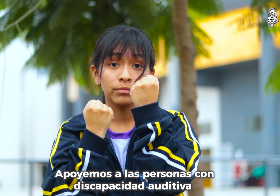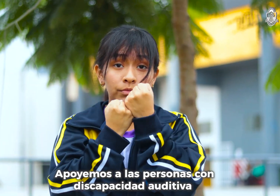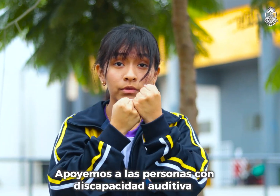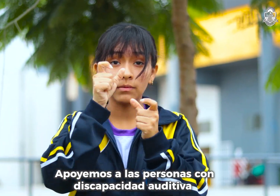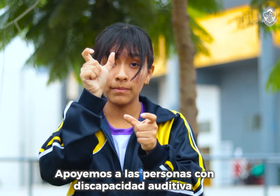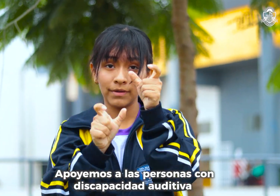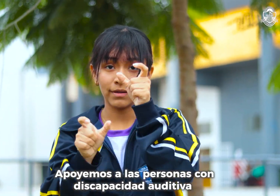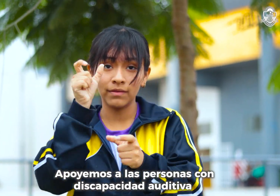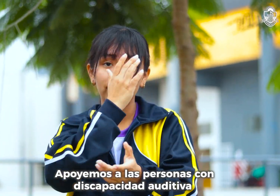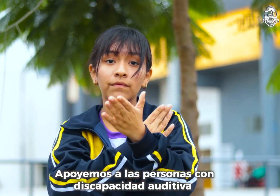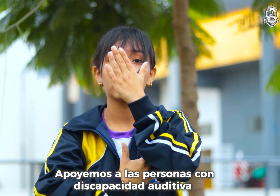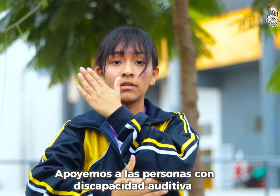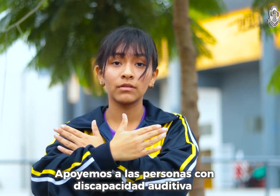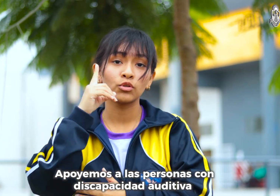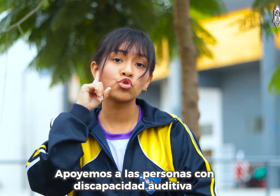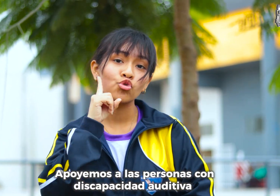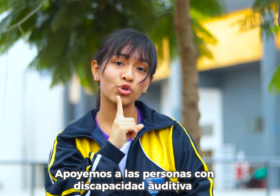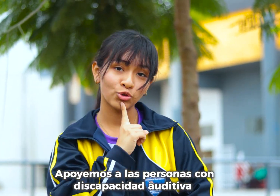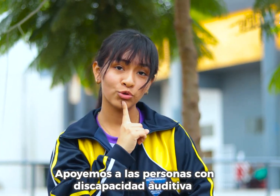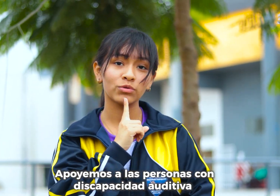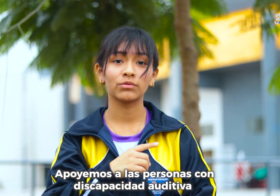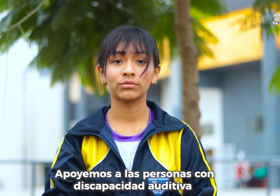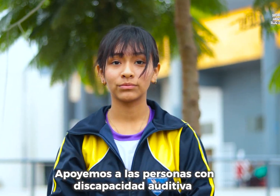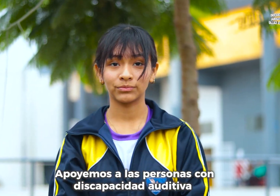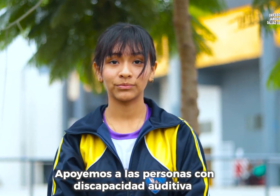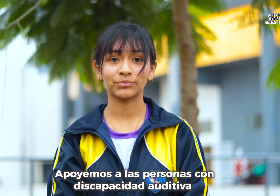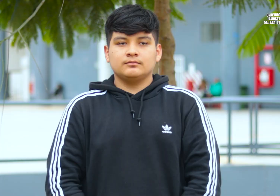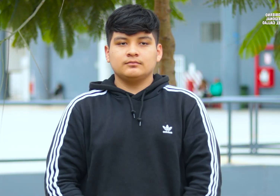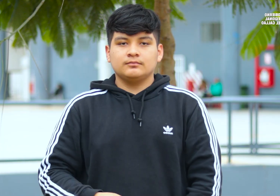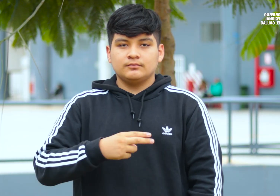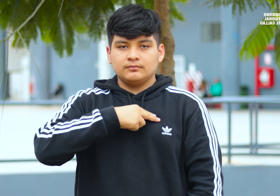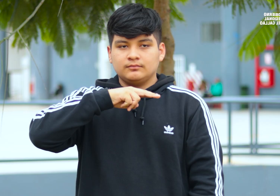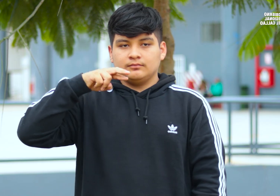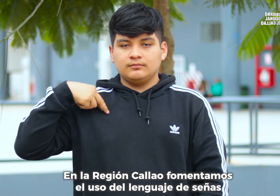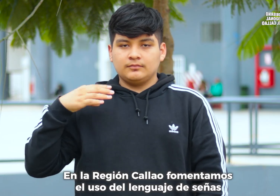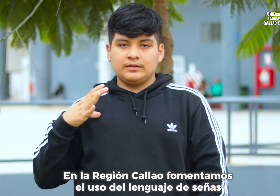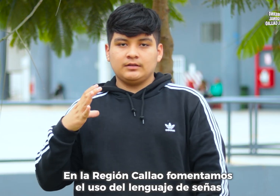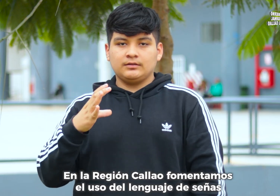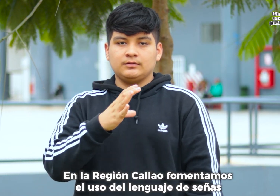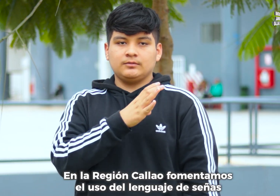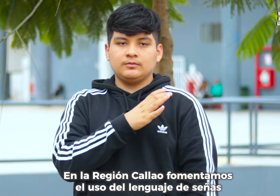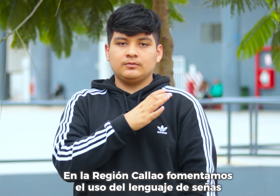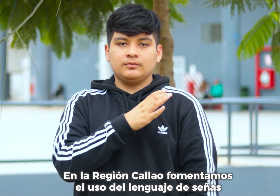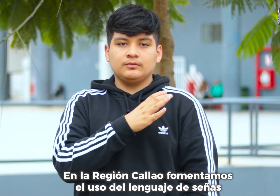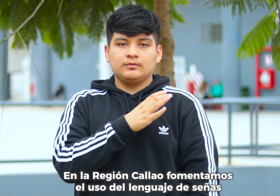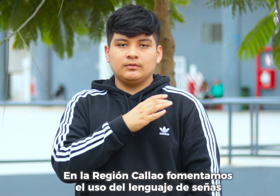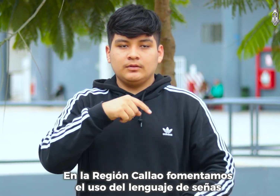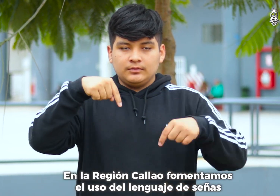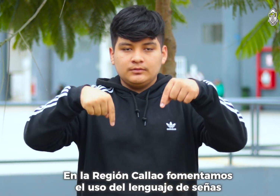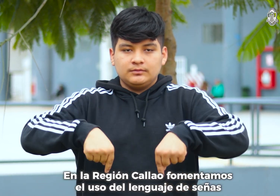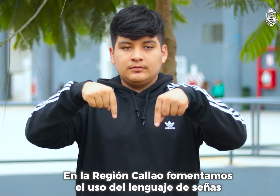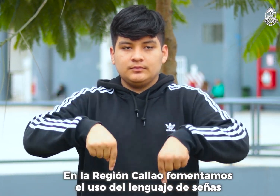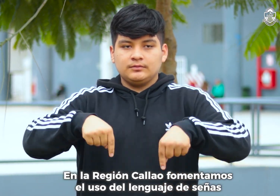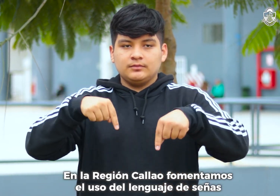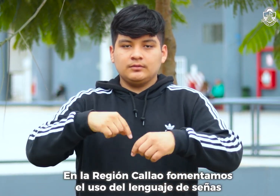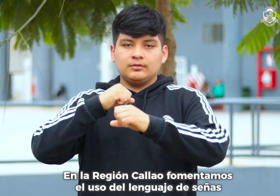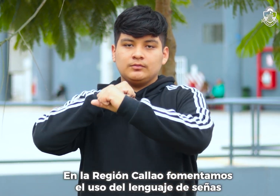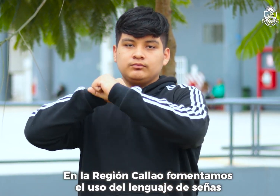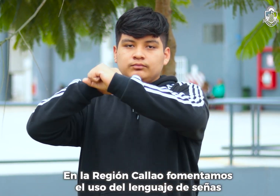Apoyemos a las personas con discapacidad auditiva. En la región Callao, fomentamos el uso del lenguaje